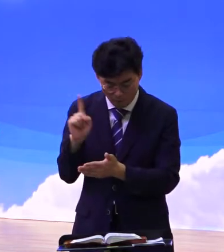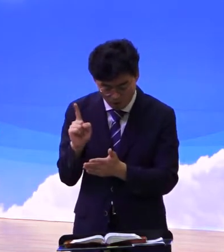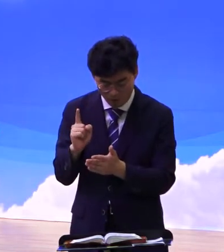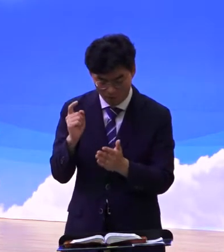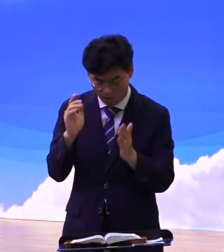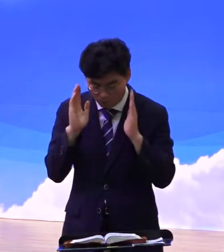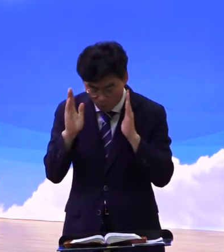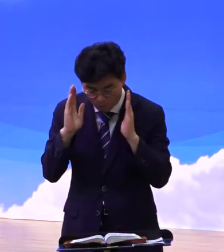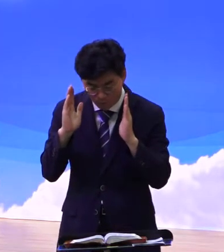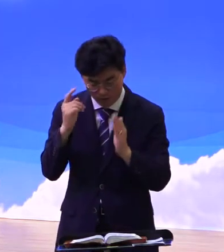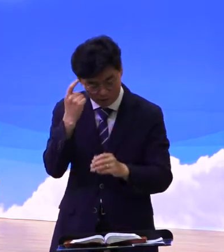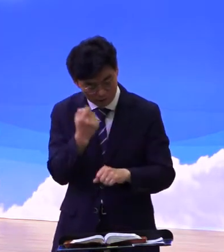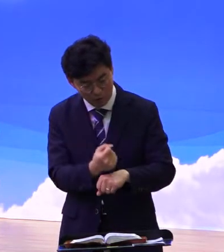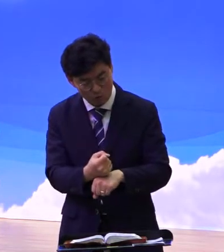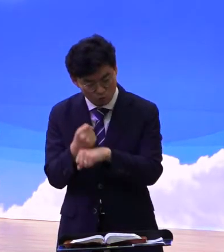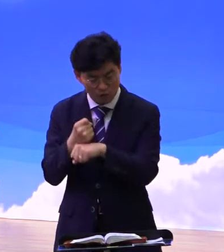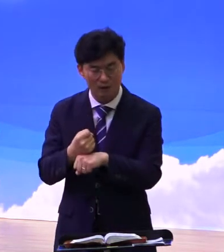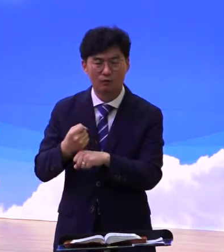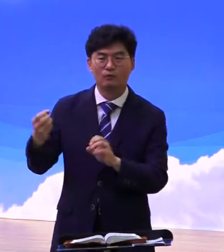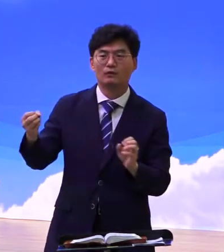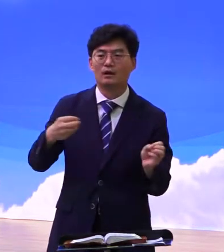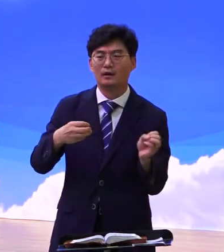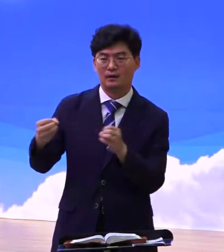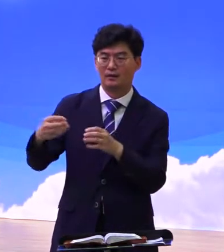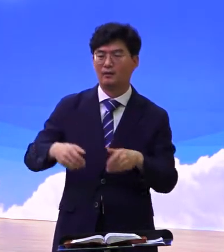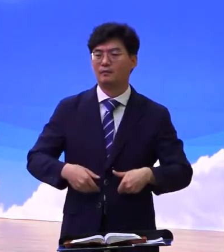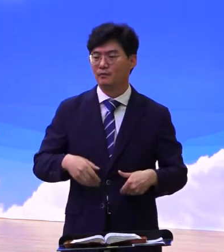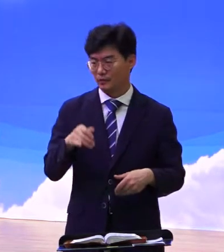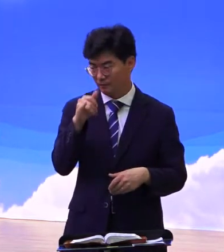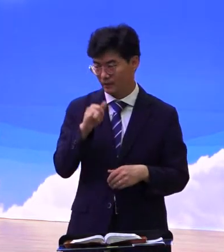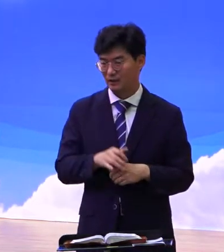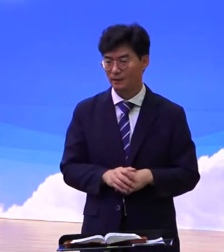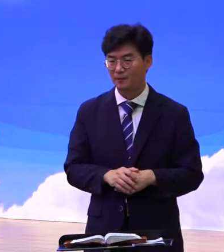하나님, 어떻게 사는 것이